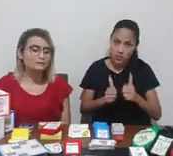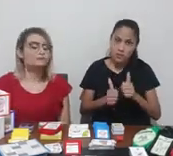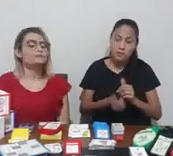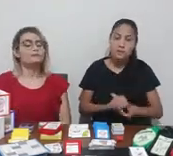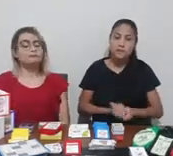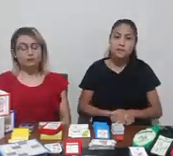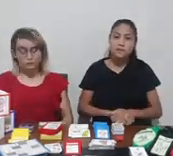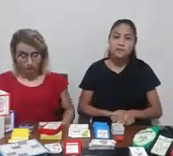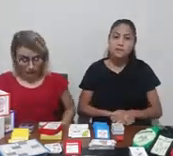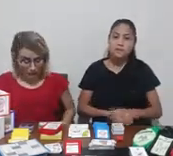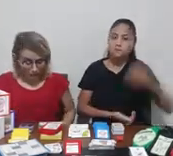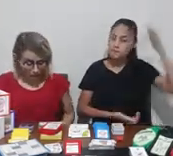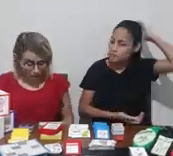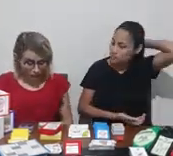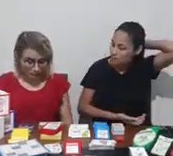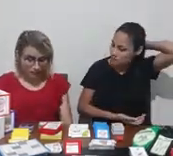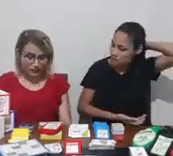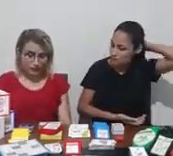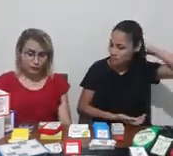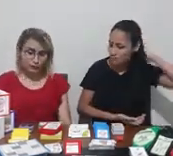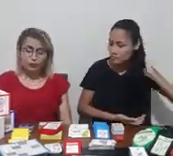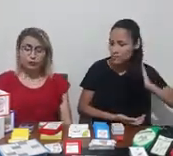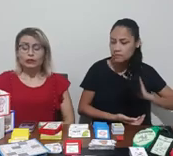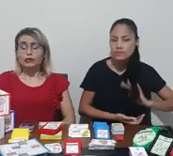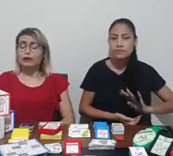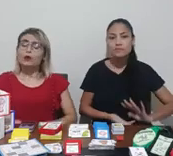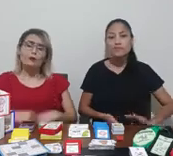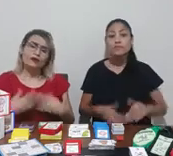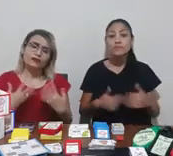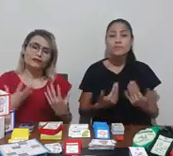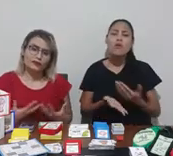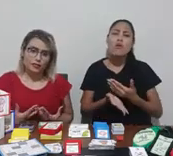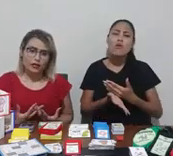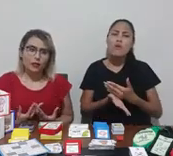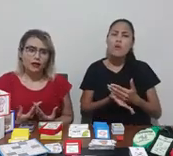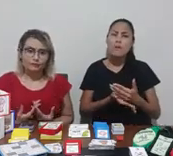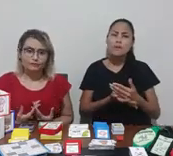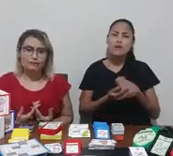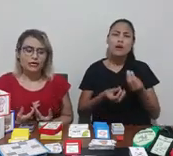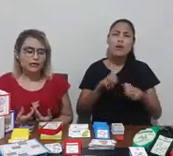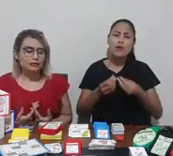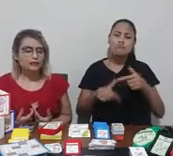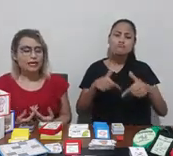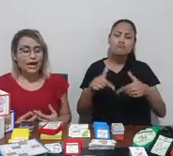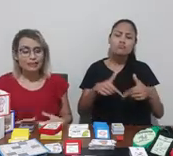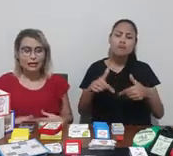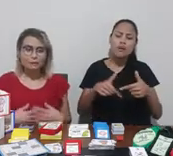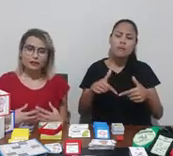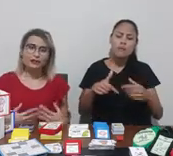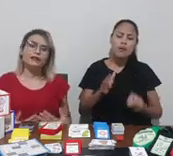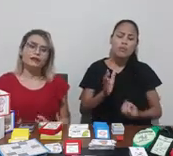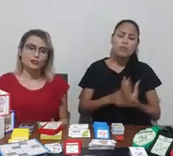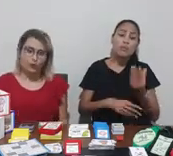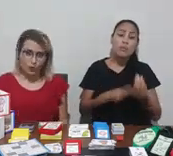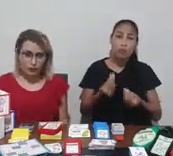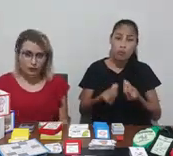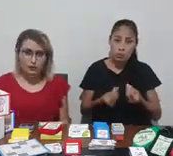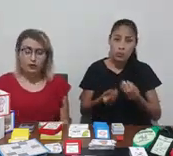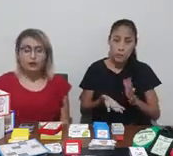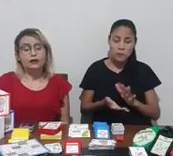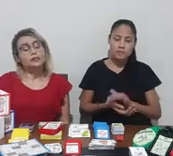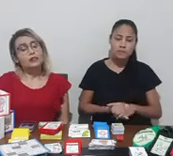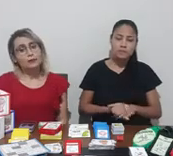tá? Então, vamos começar falando como é que é feito esse trabalho, tá? Então, Então, a depender da